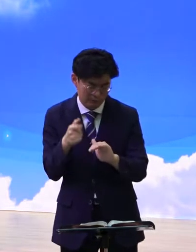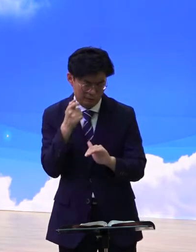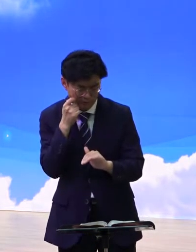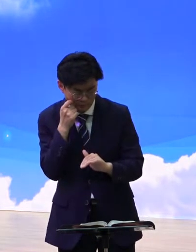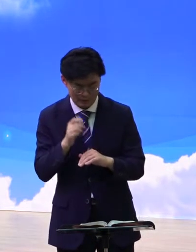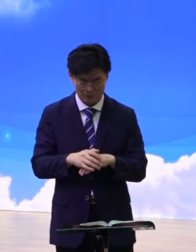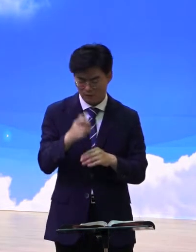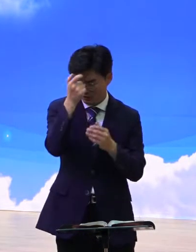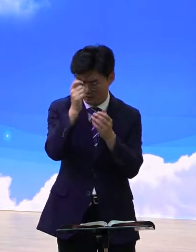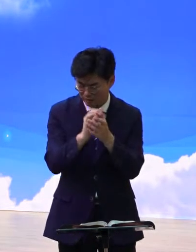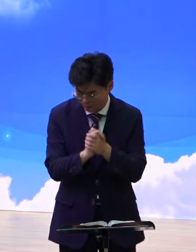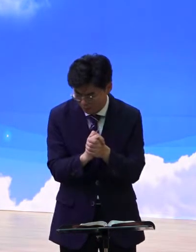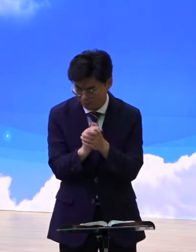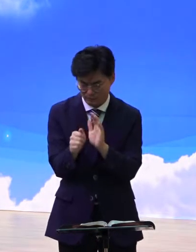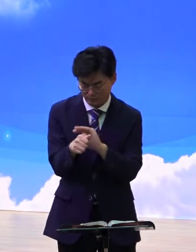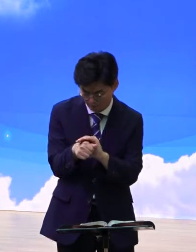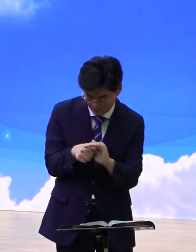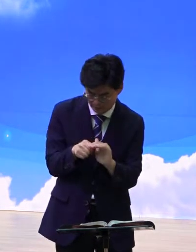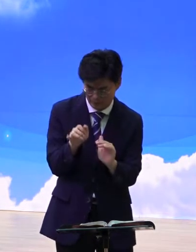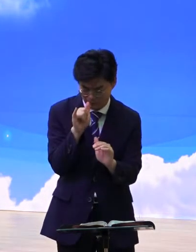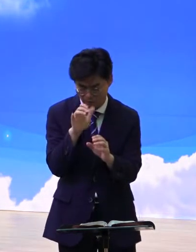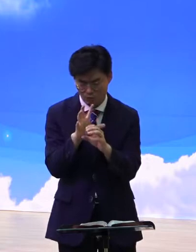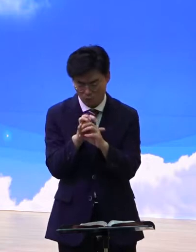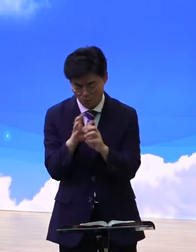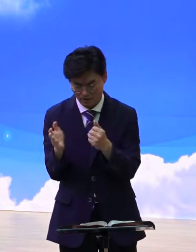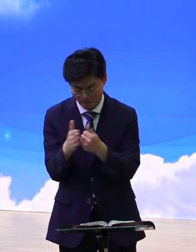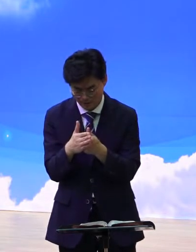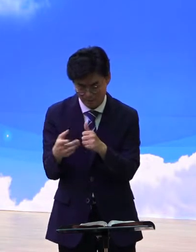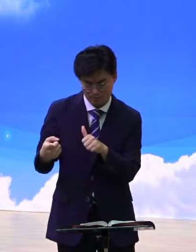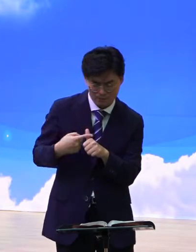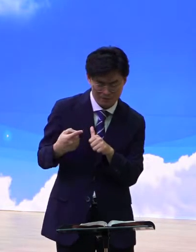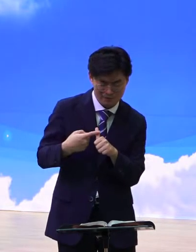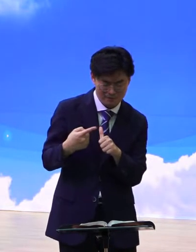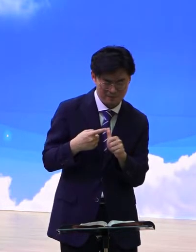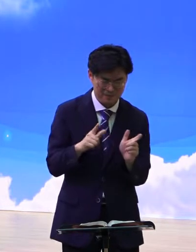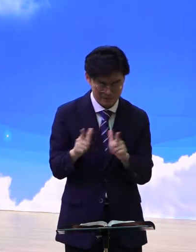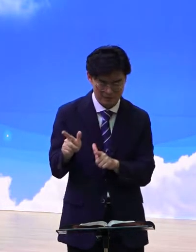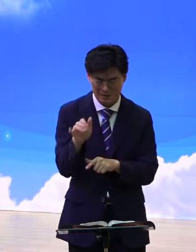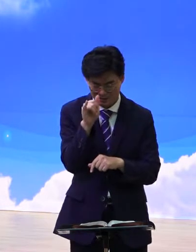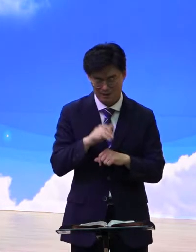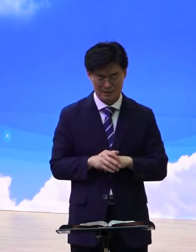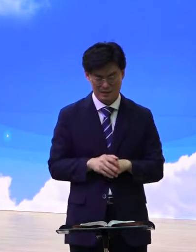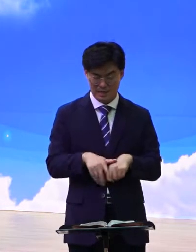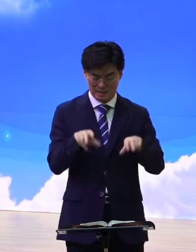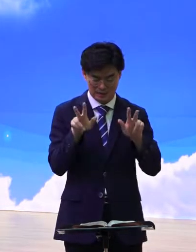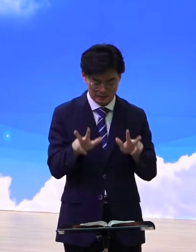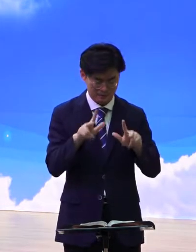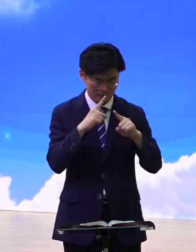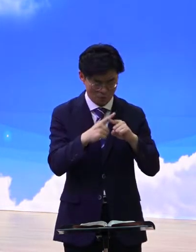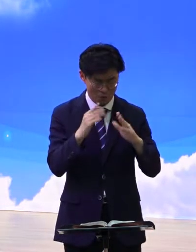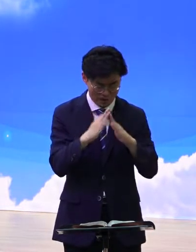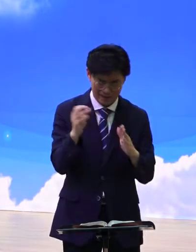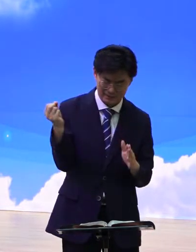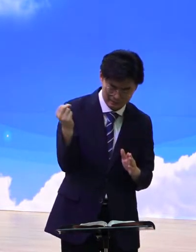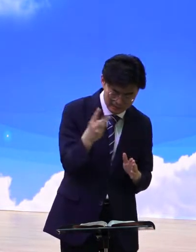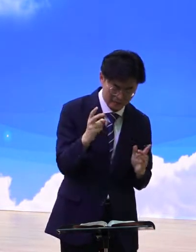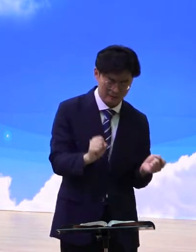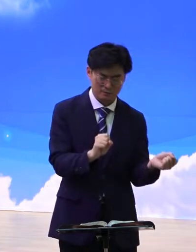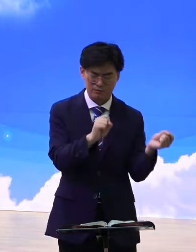앞에서 우리는 희망만 하고 있습니다. 하나님, 교회를 다시 부흥케 하옵소서. 절망의